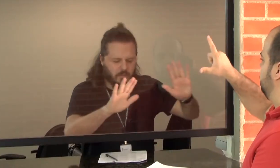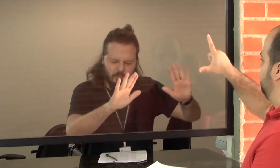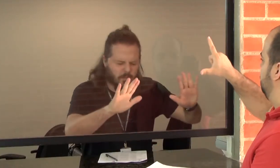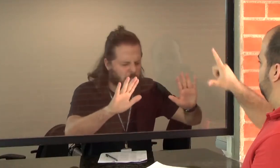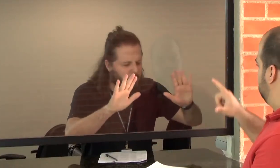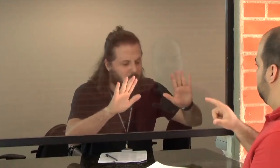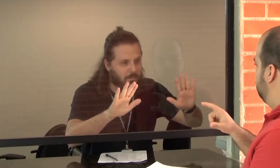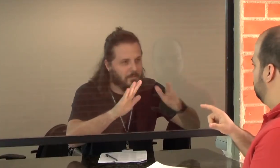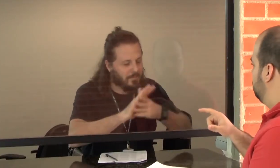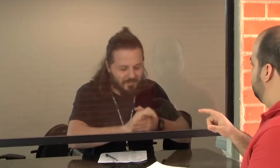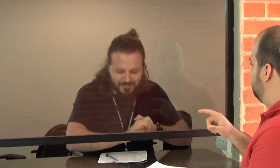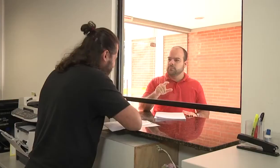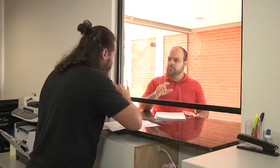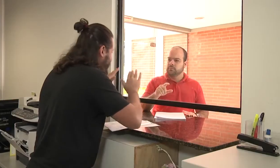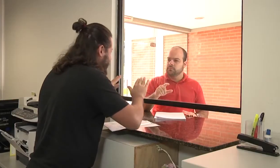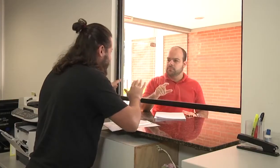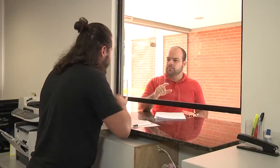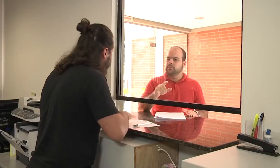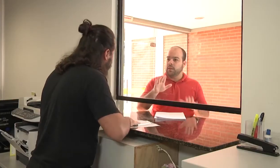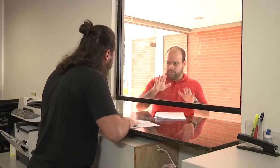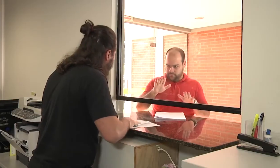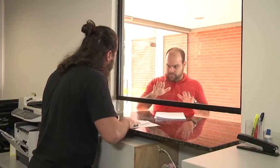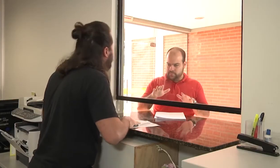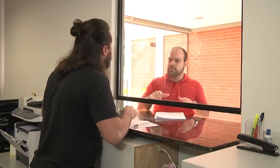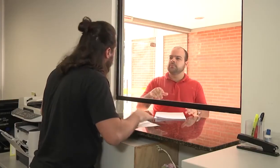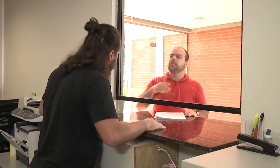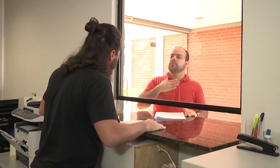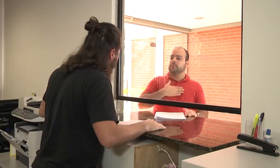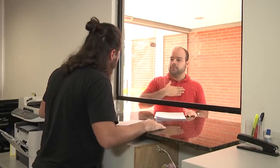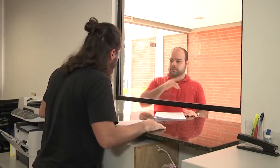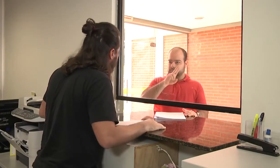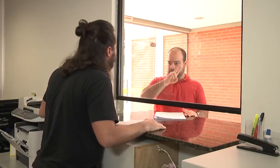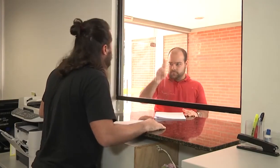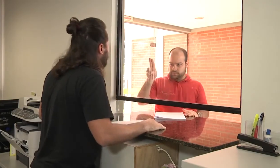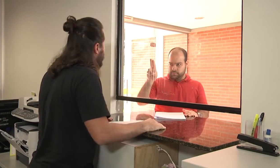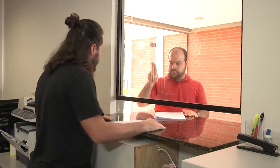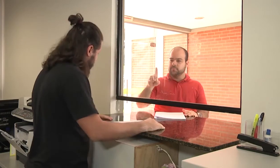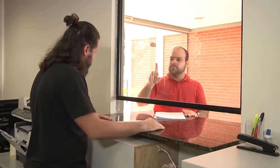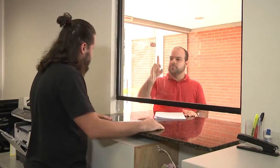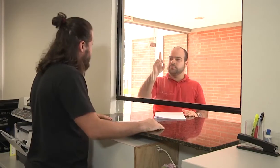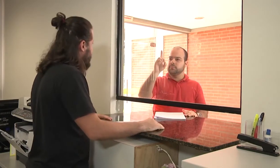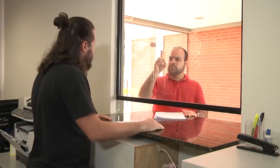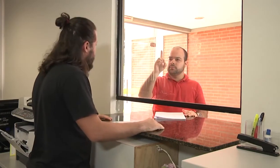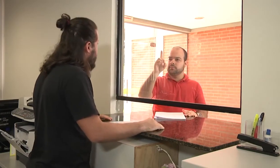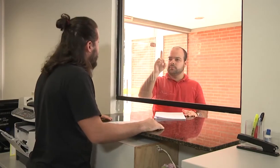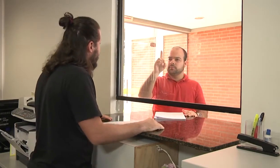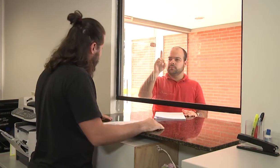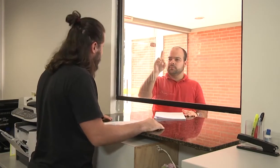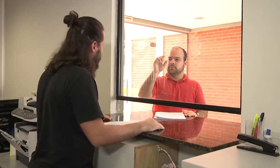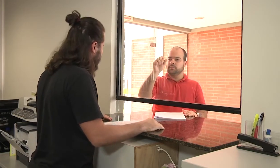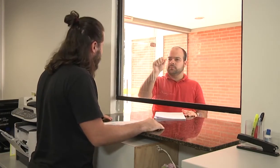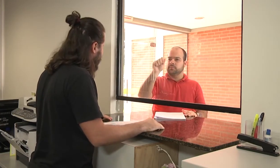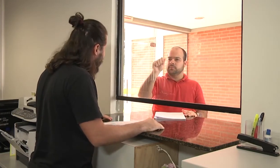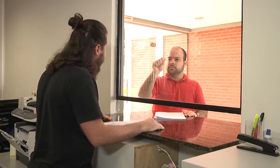Calma, calma. Eu não entendi. Mais devagar. Meu nome é D-A